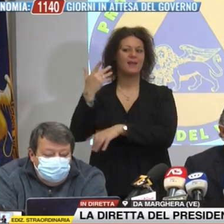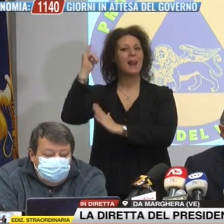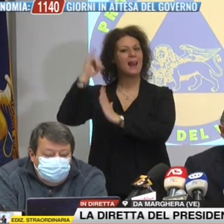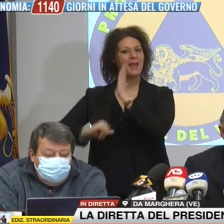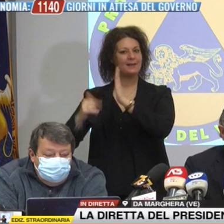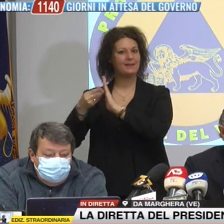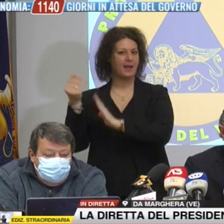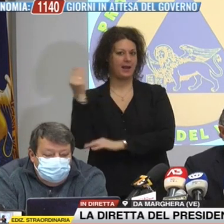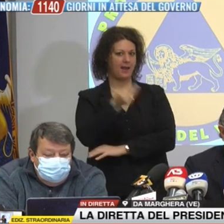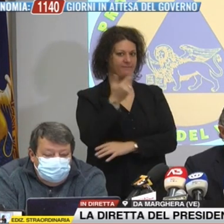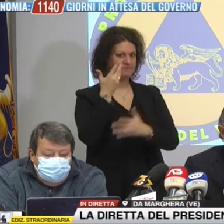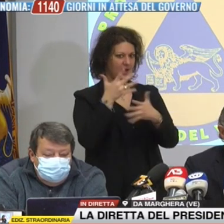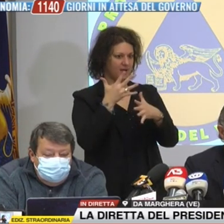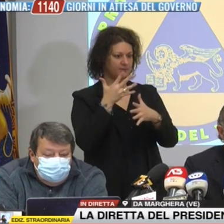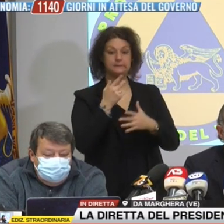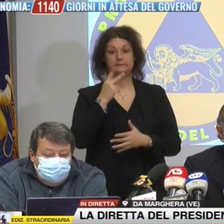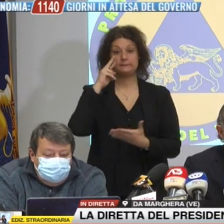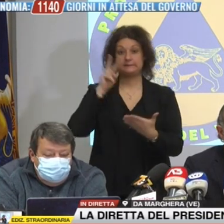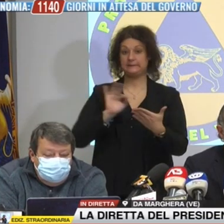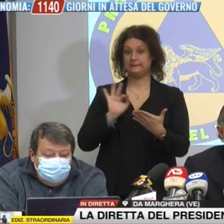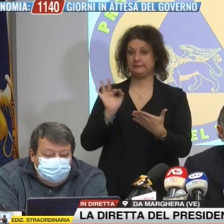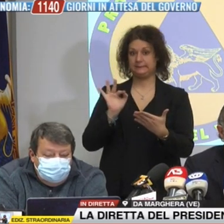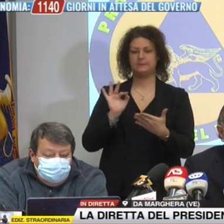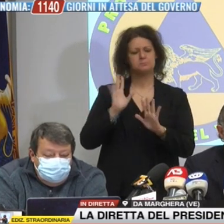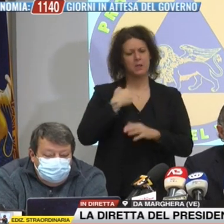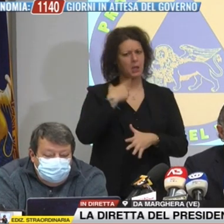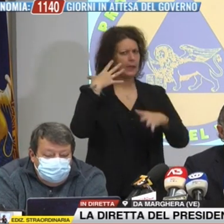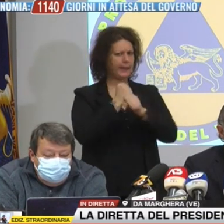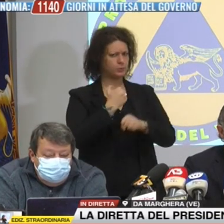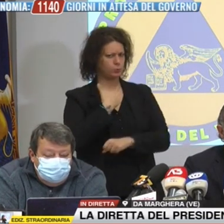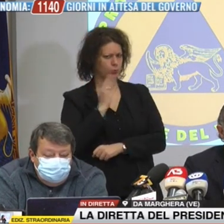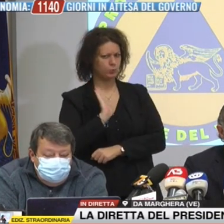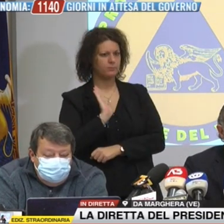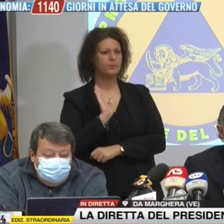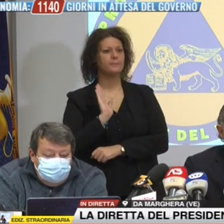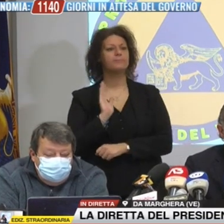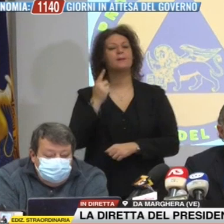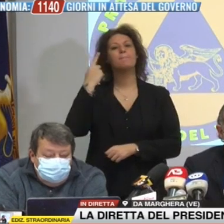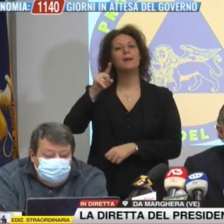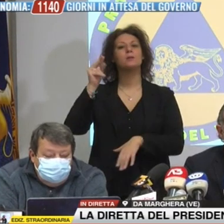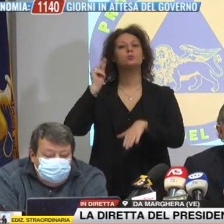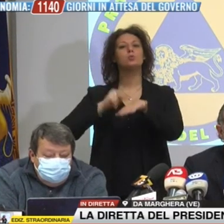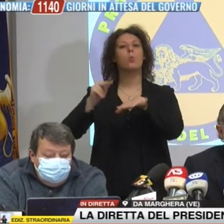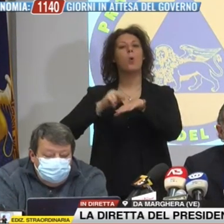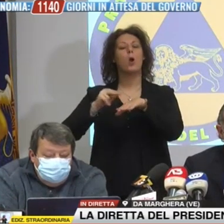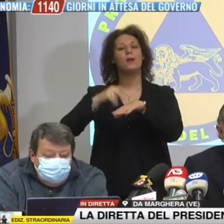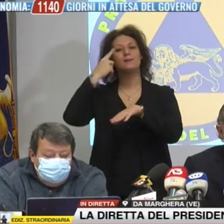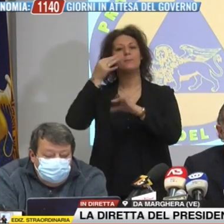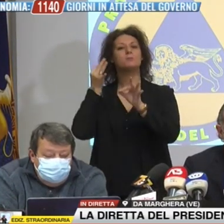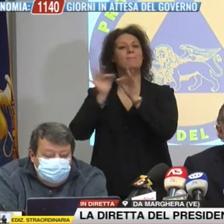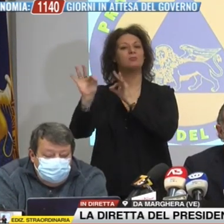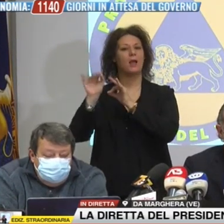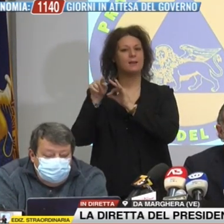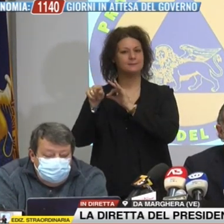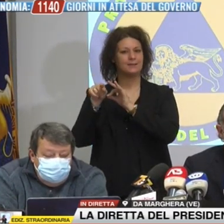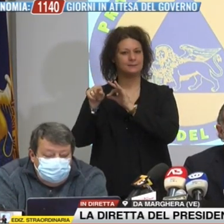mattinata. Non l'ho vista. Comunque, a beneficio del pubblico che ci segue, riassumo brevemente. È la vicenda delle scuole di specializzazione con il concorso effettuato il